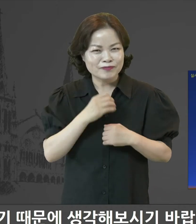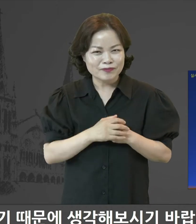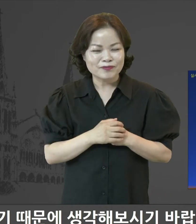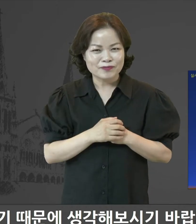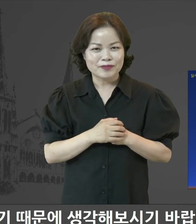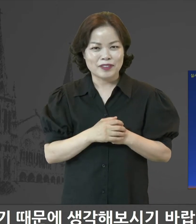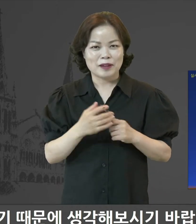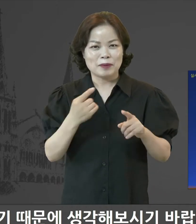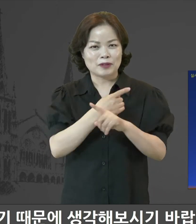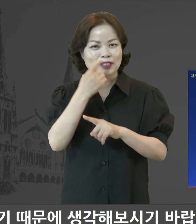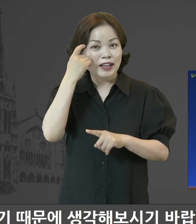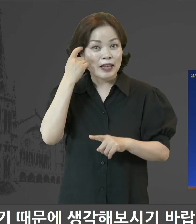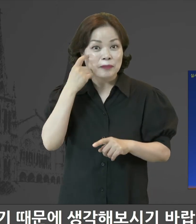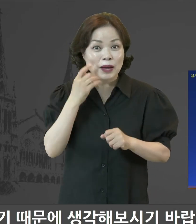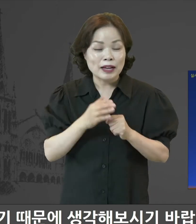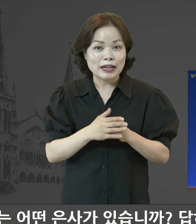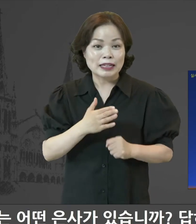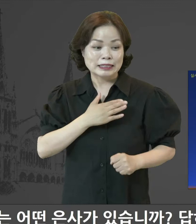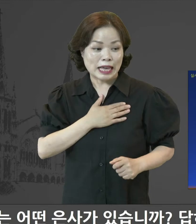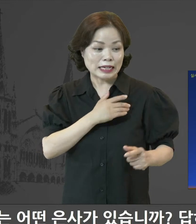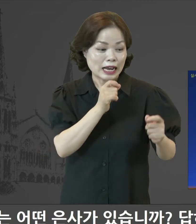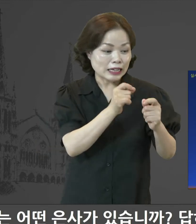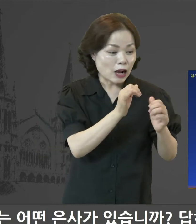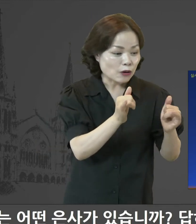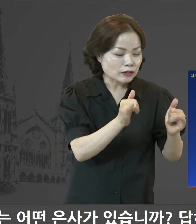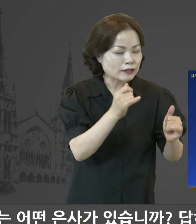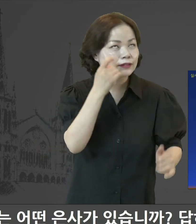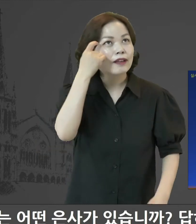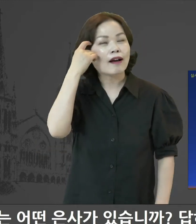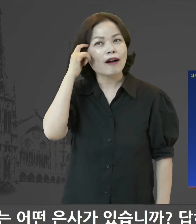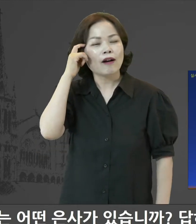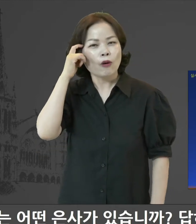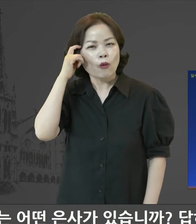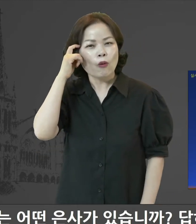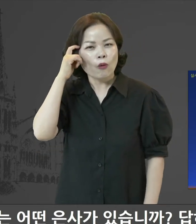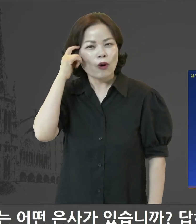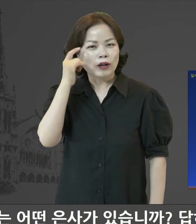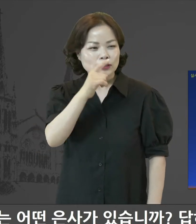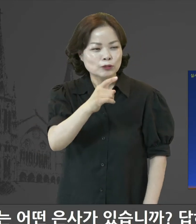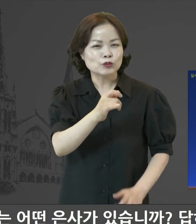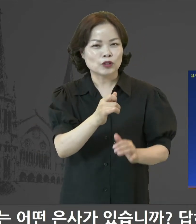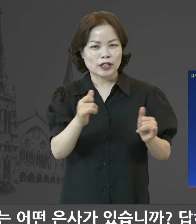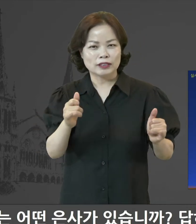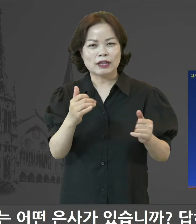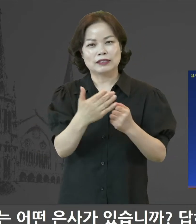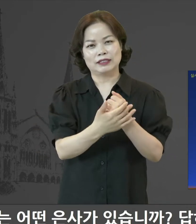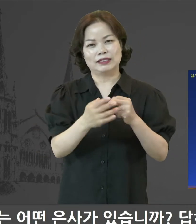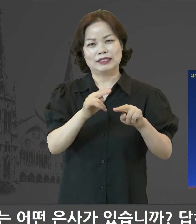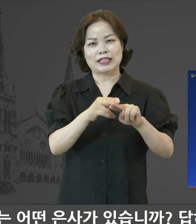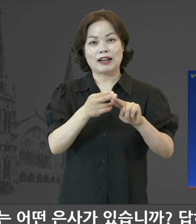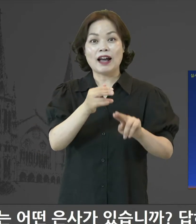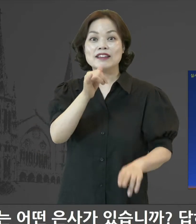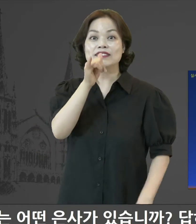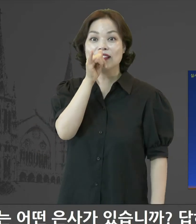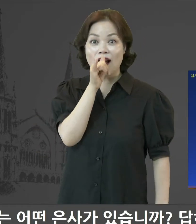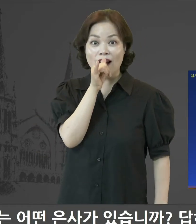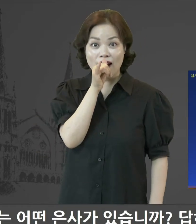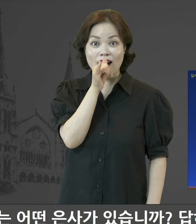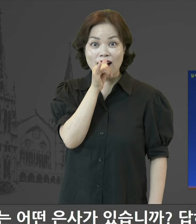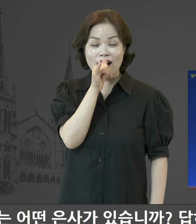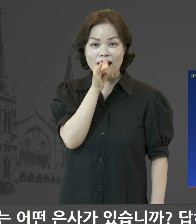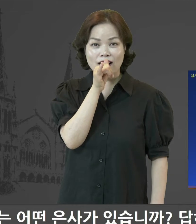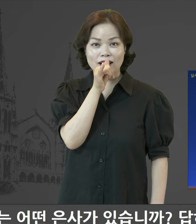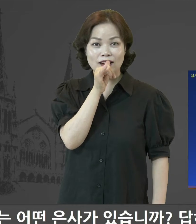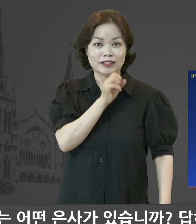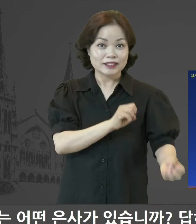이렇게 바꿔보죠. 나랑 가까운 분 한 분을 연상해 보시고 그분에게는 이런 은사가 있다. 이건 좀